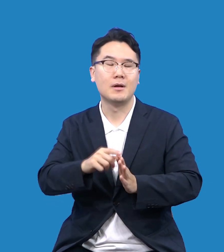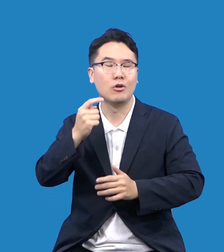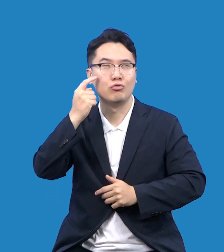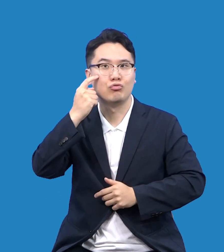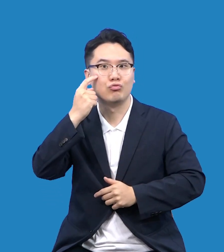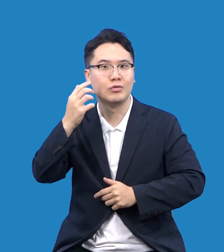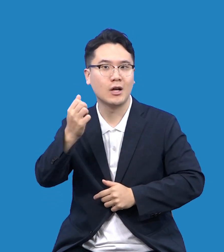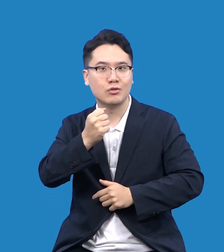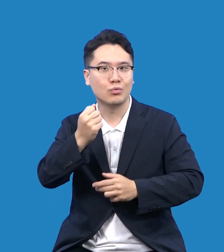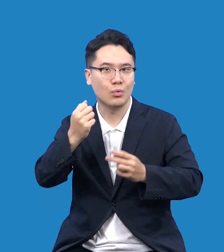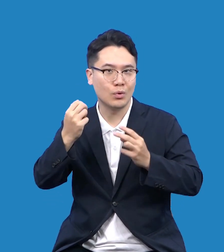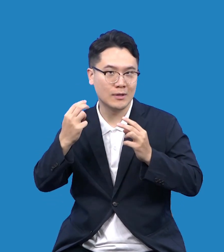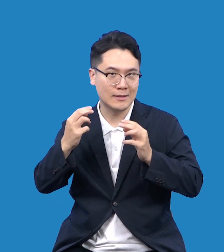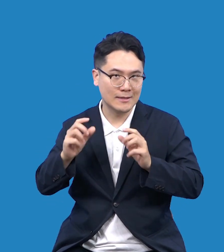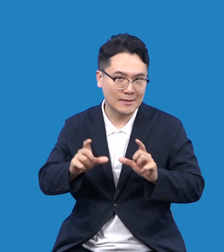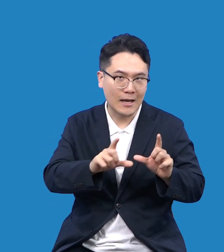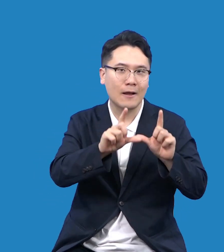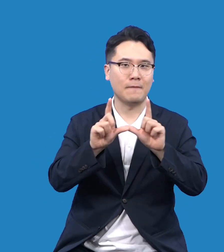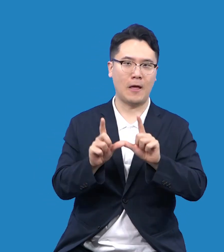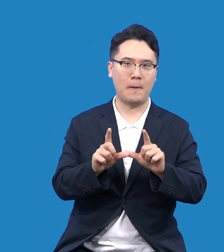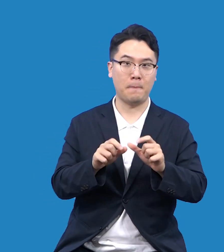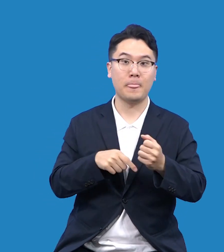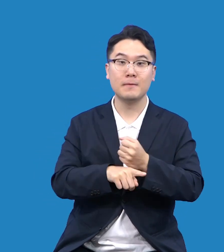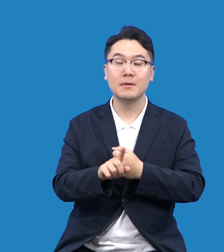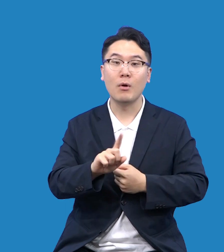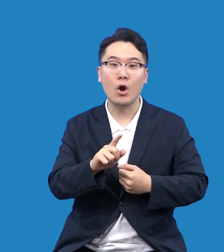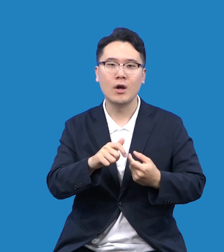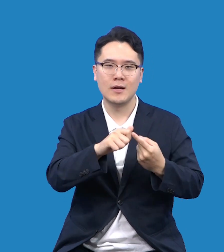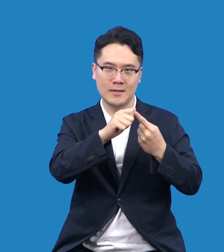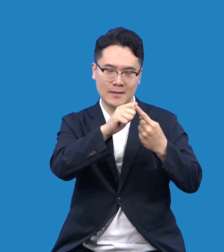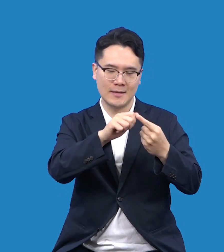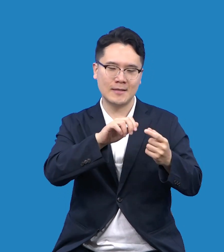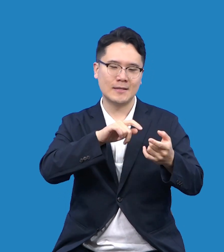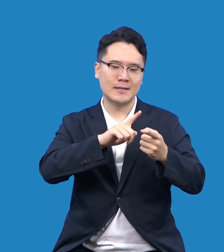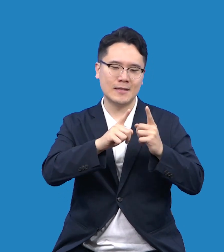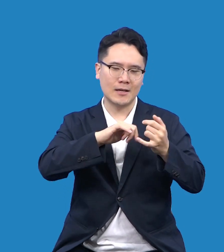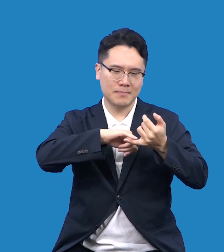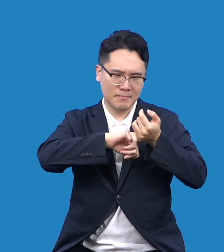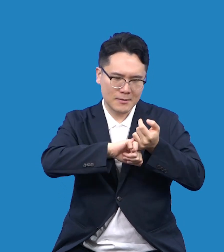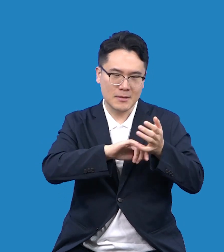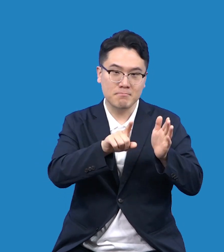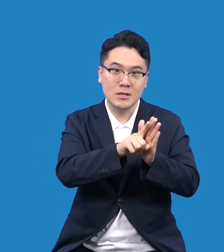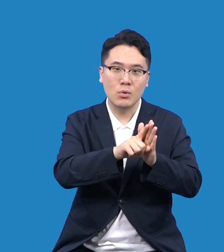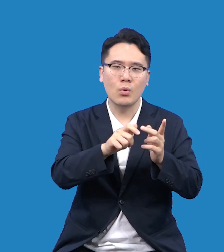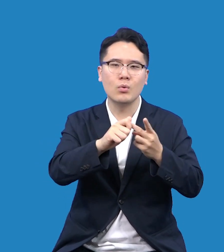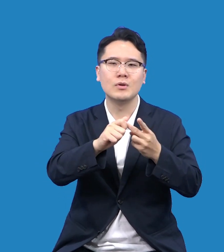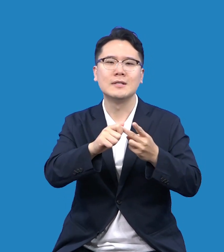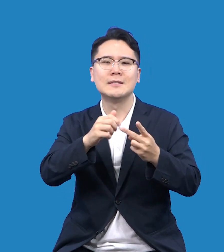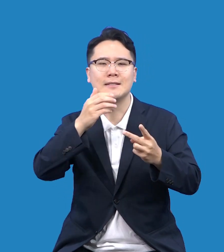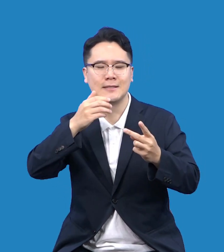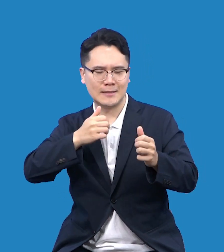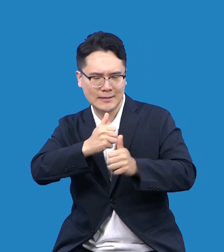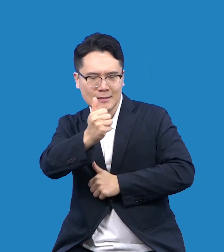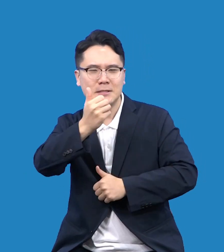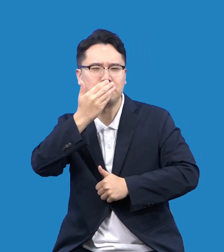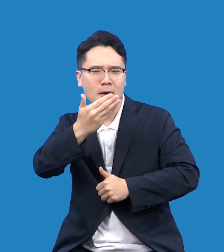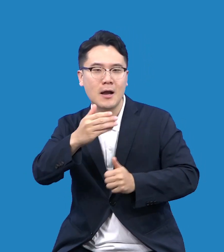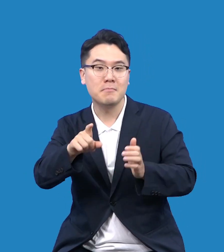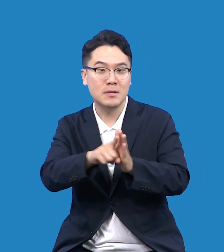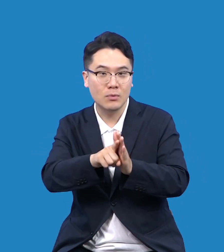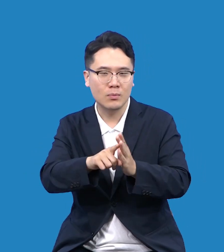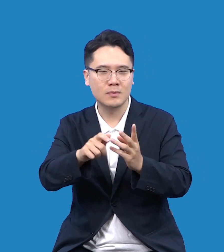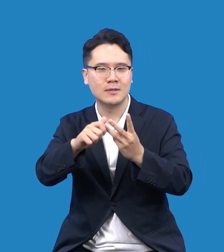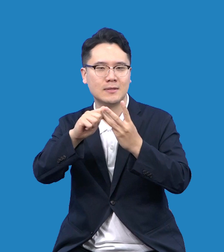뜻할까요? 약속의 말씀을 믿고요. 승리의 가능성을 믿고요. 마지막 세 번째는 하나님의